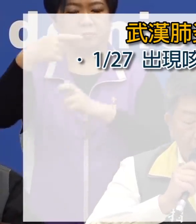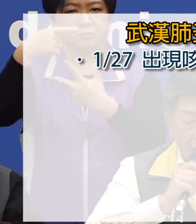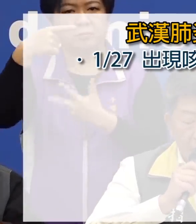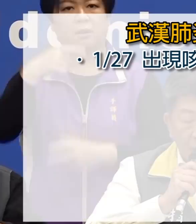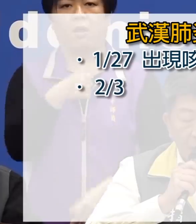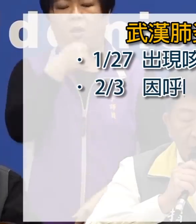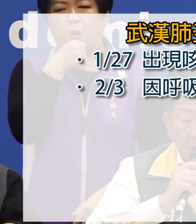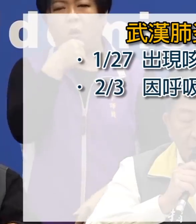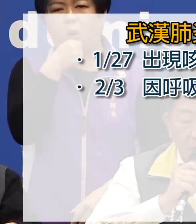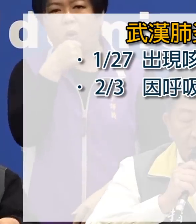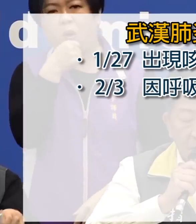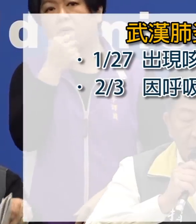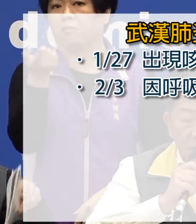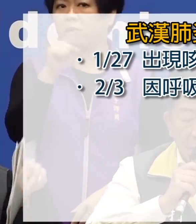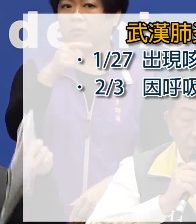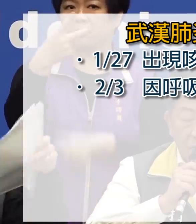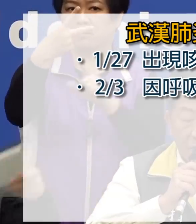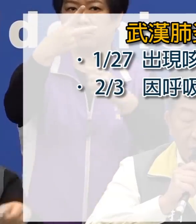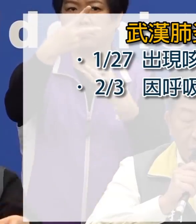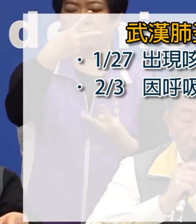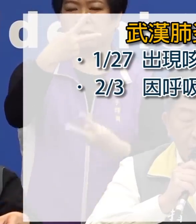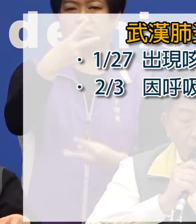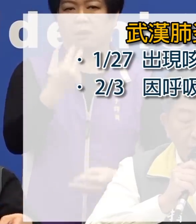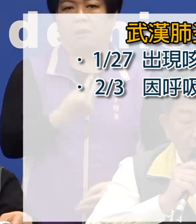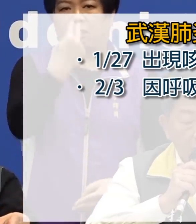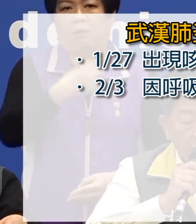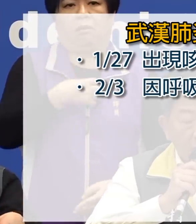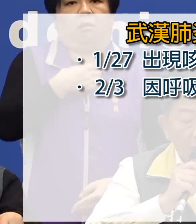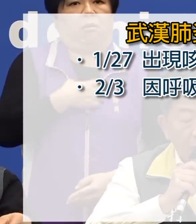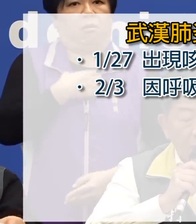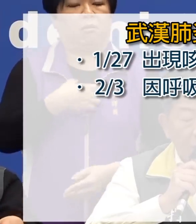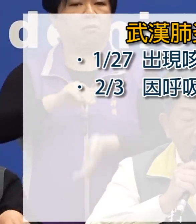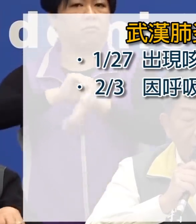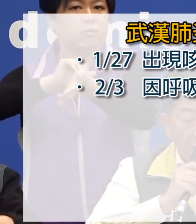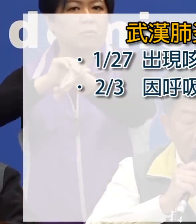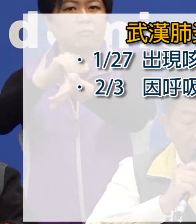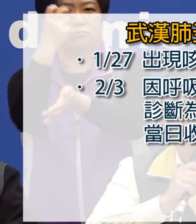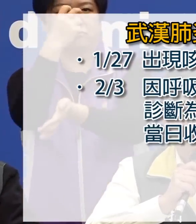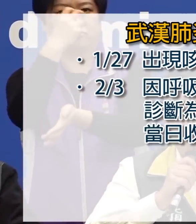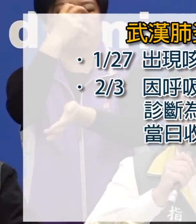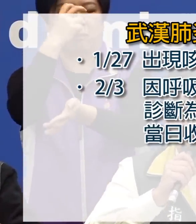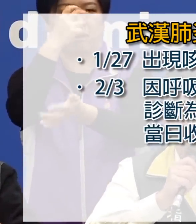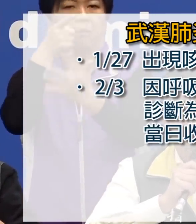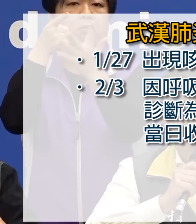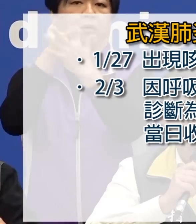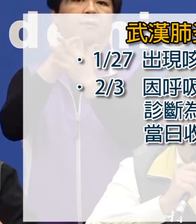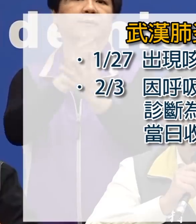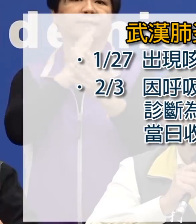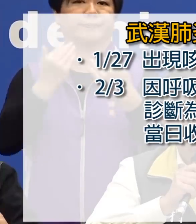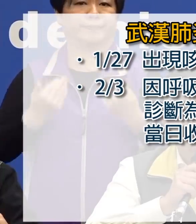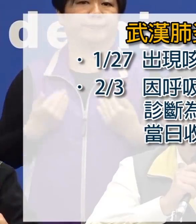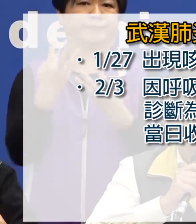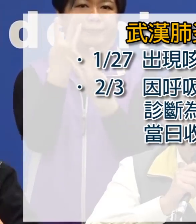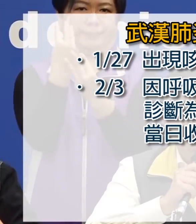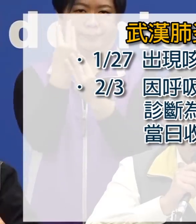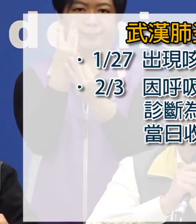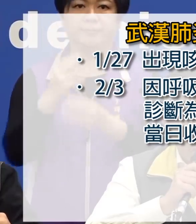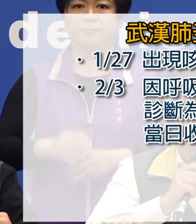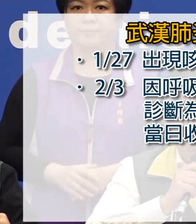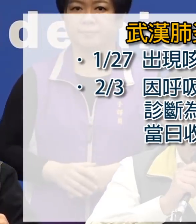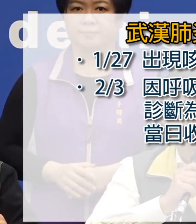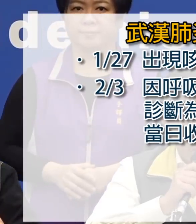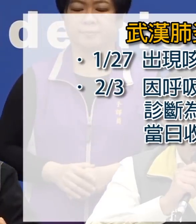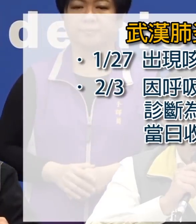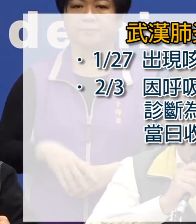嗽，2月3日因呼吸急促赴医院就医，诊断为肺炎。当